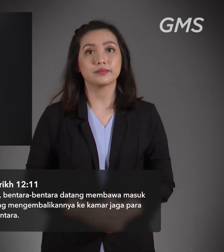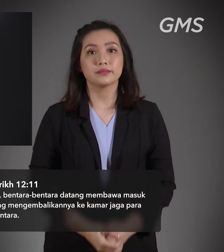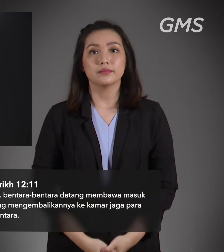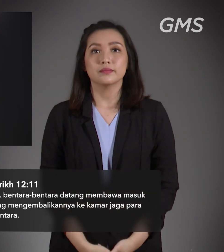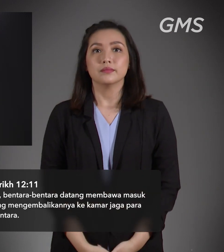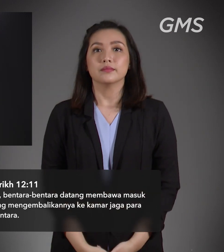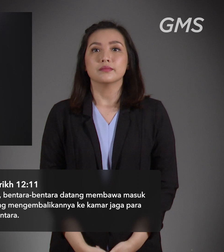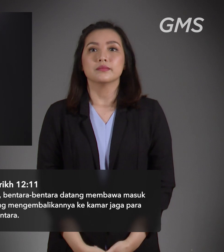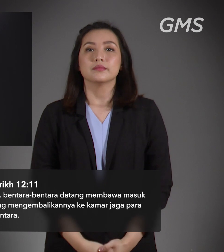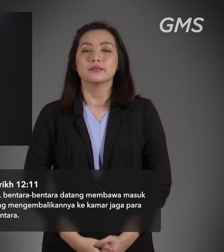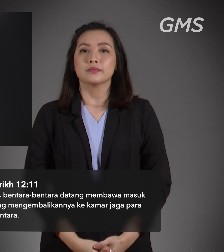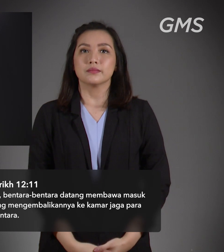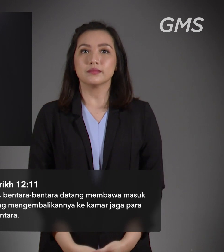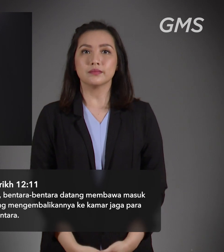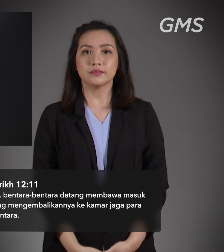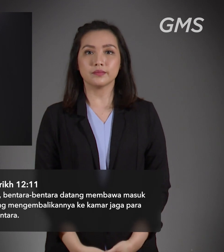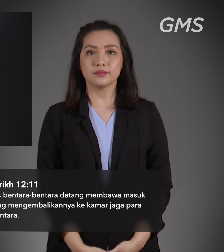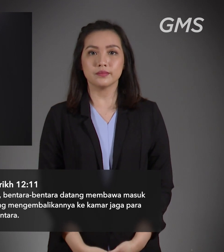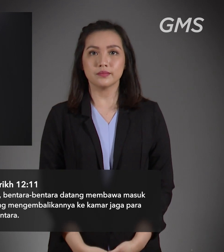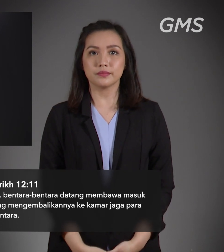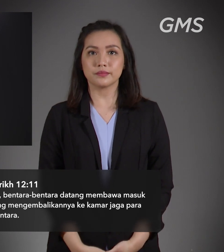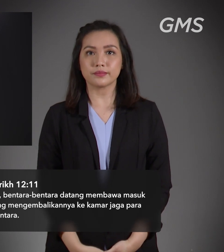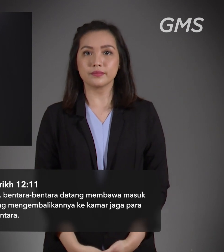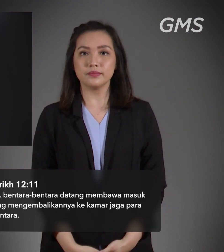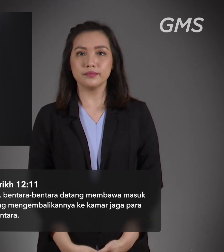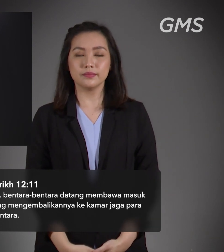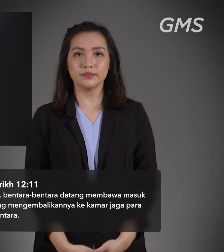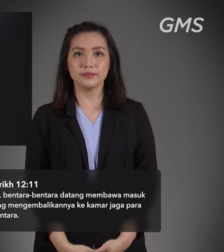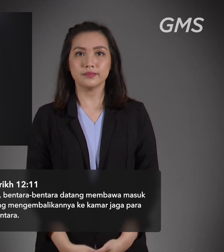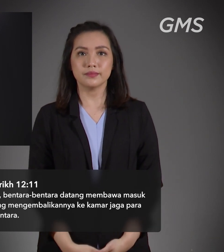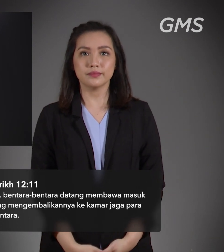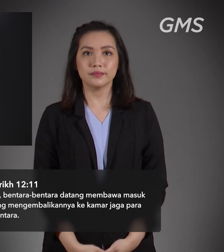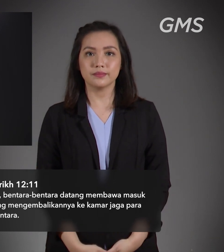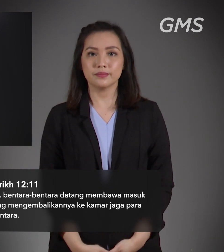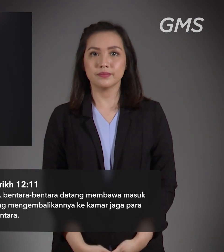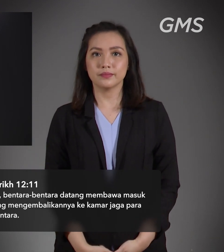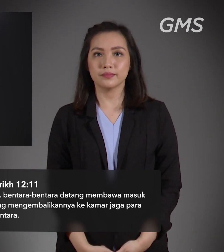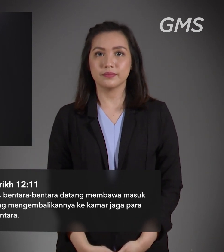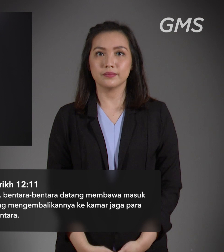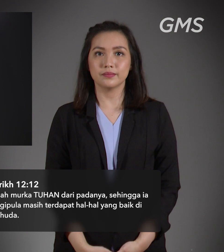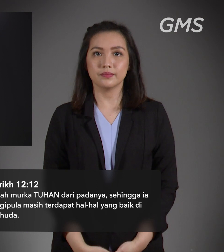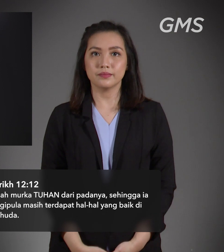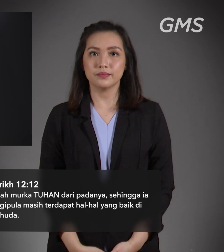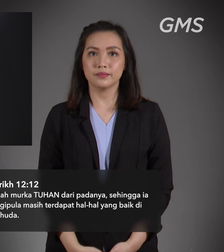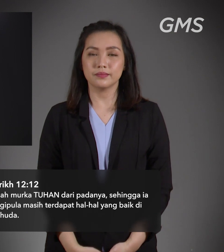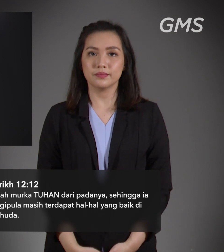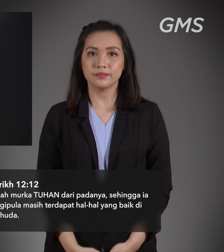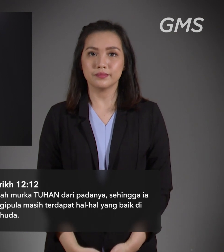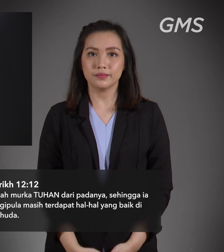masuk perisai-perisai itu. Dan mereka pula yang mengembalikannya ke kamar juga jaga para bentara. Oleh